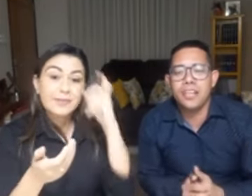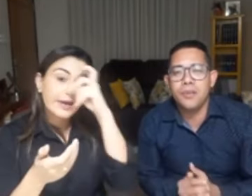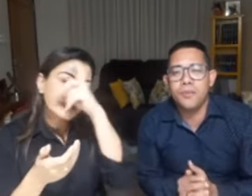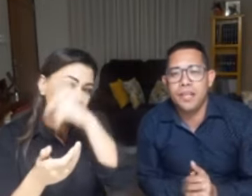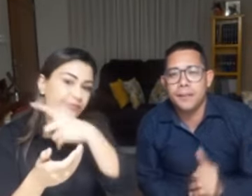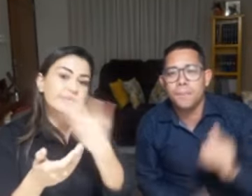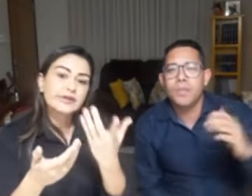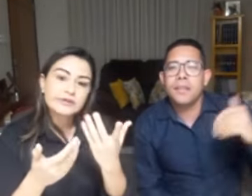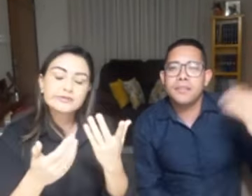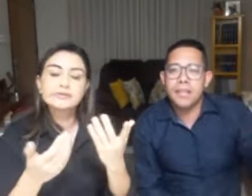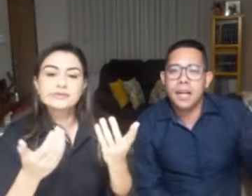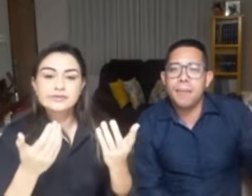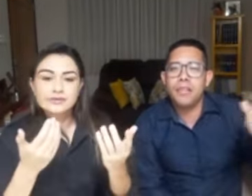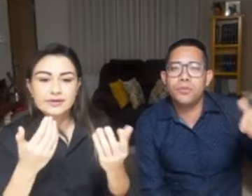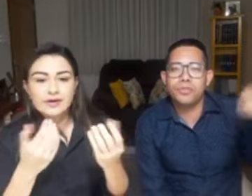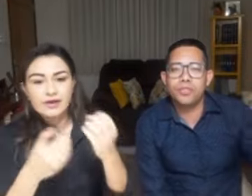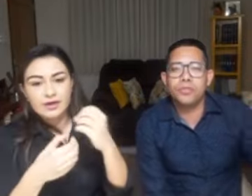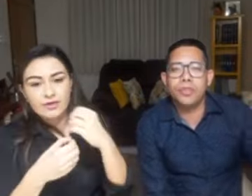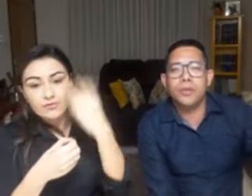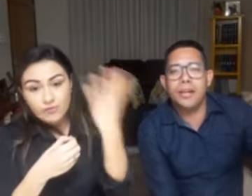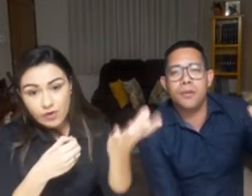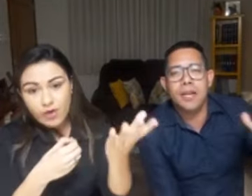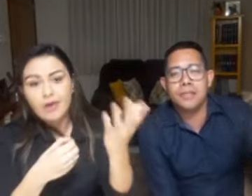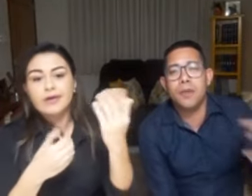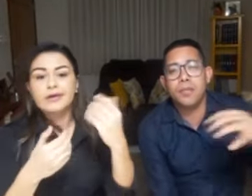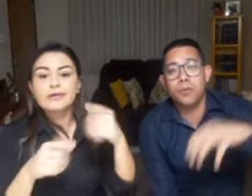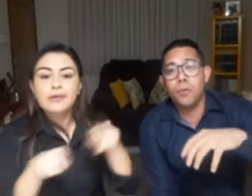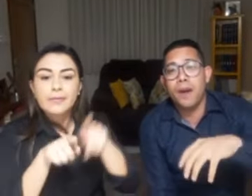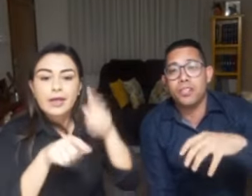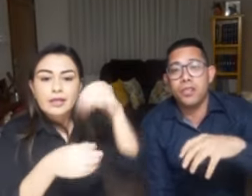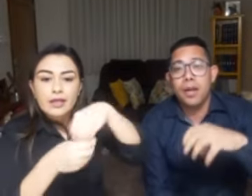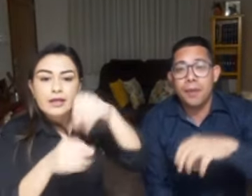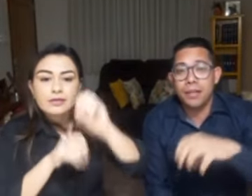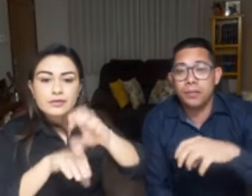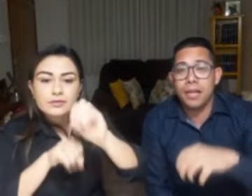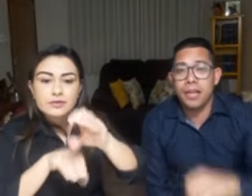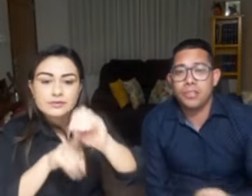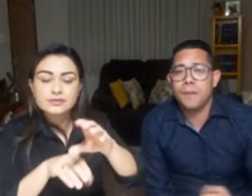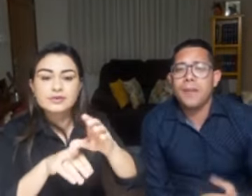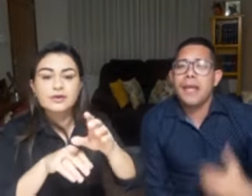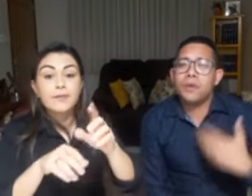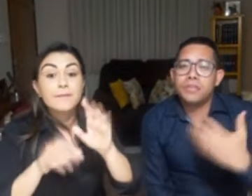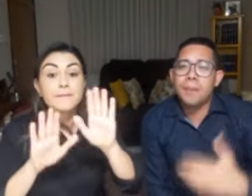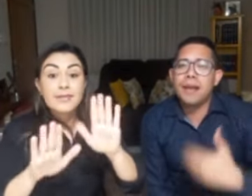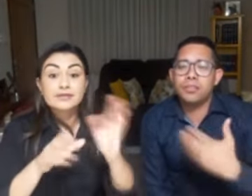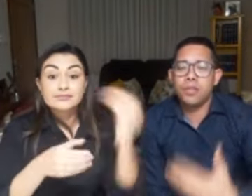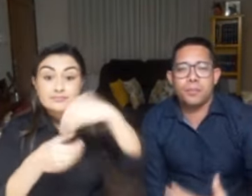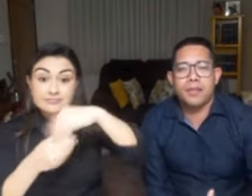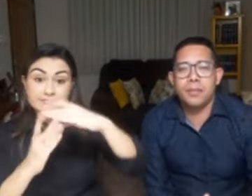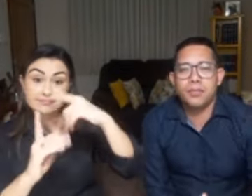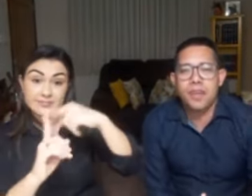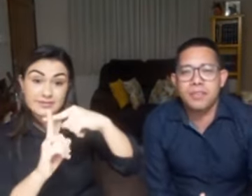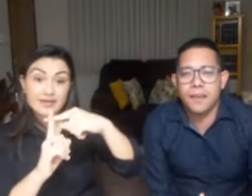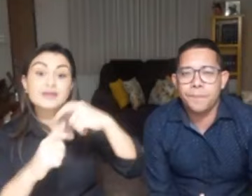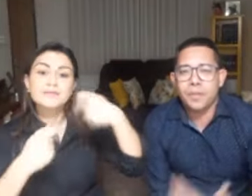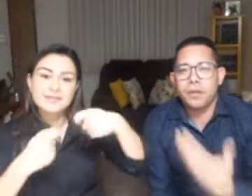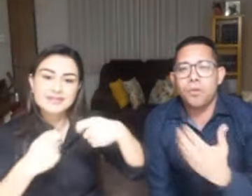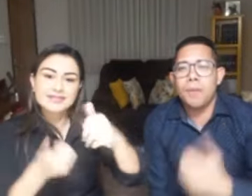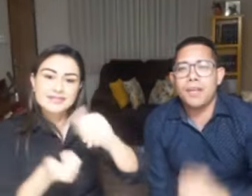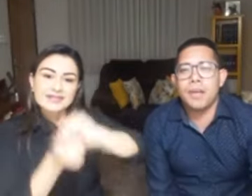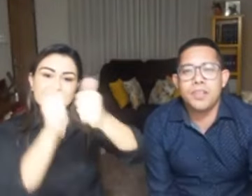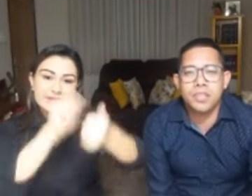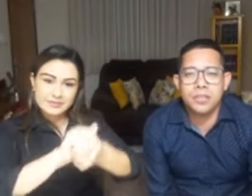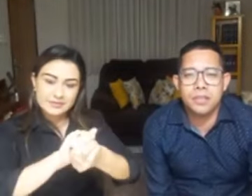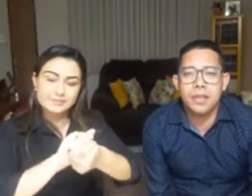dificuldades que ele enfrenta externamente, no sentido secular da educação, mas quando parte para dentro da igreja, é os trabalhos que nós precisamos fazer. Então,